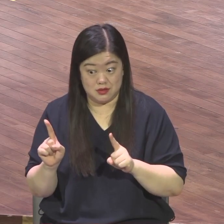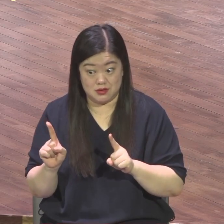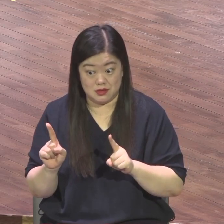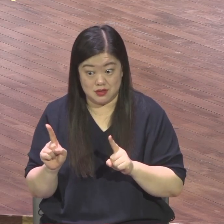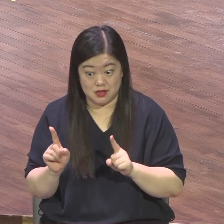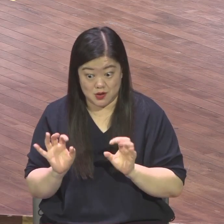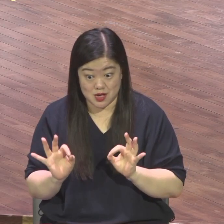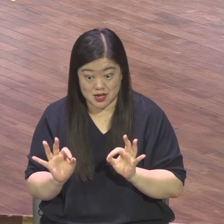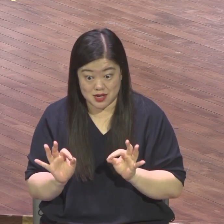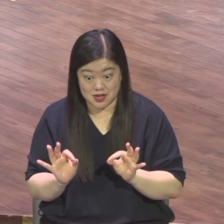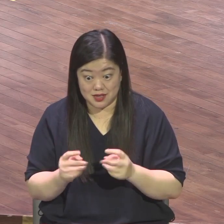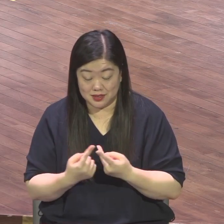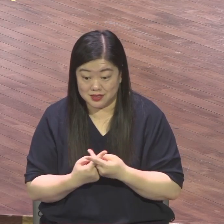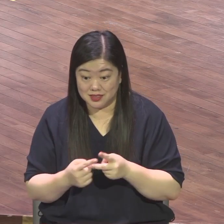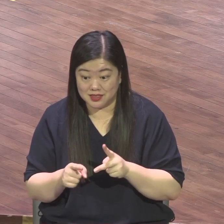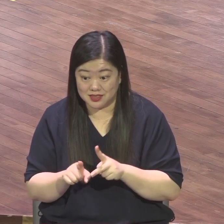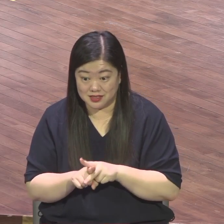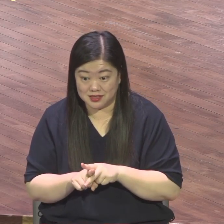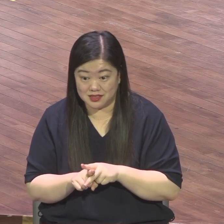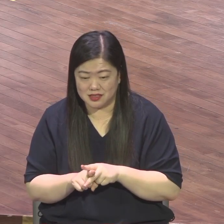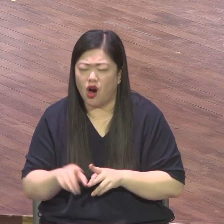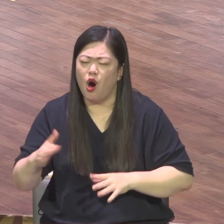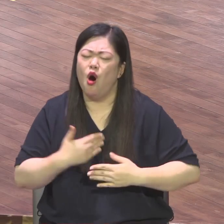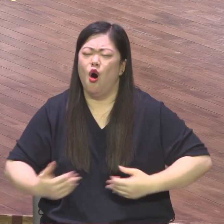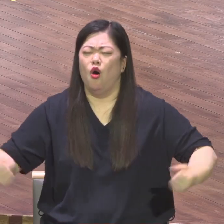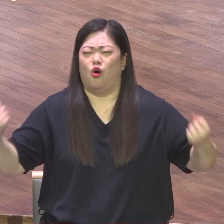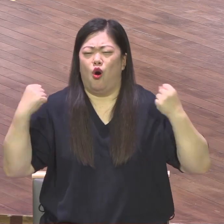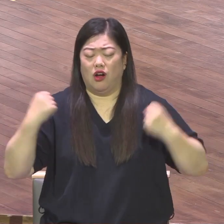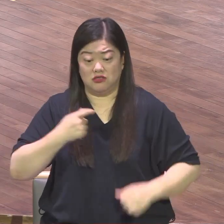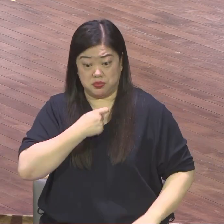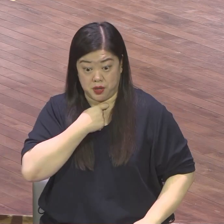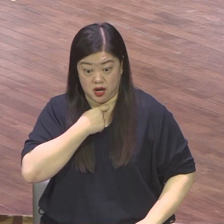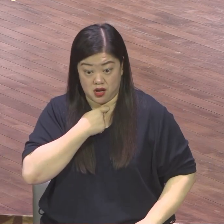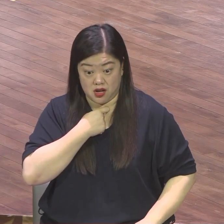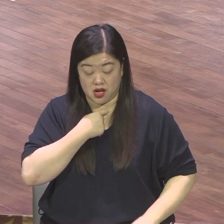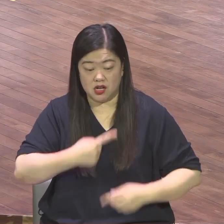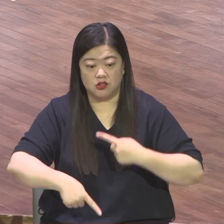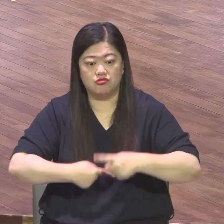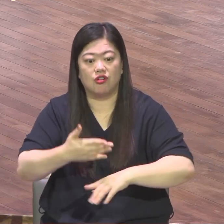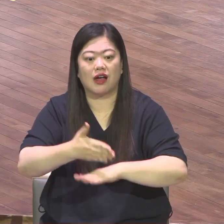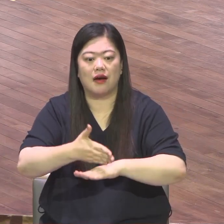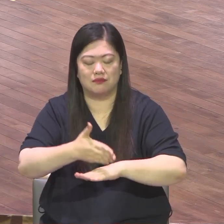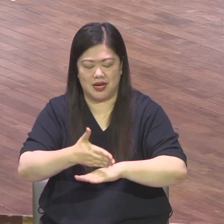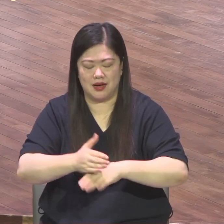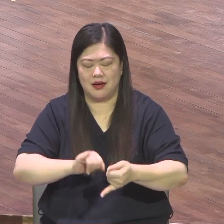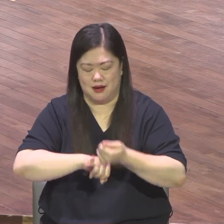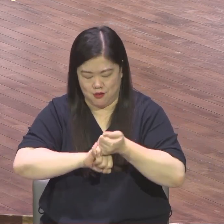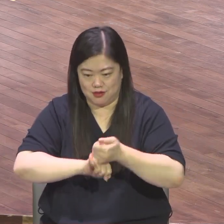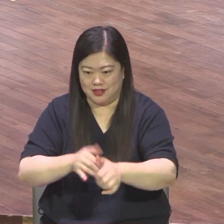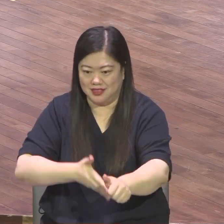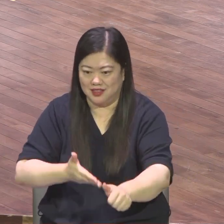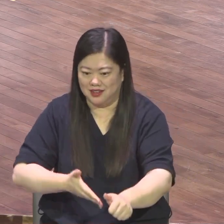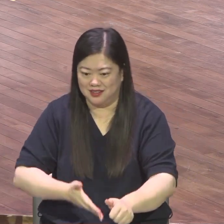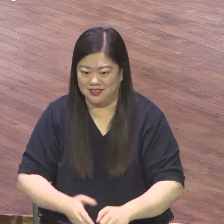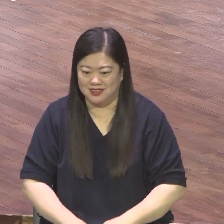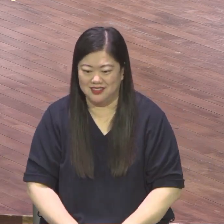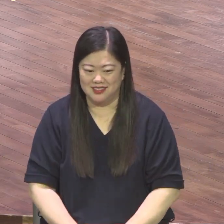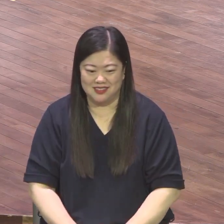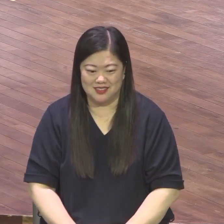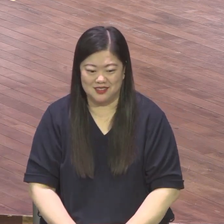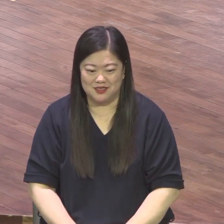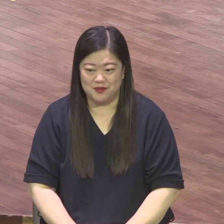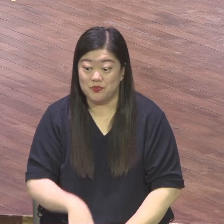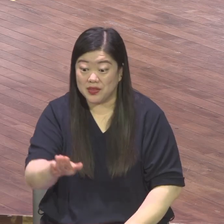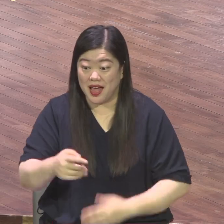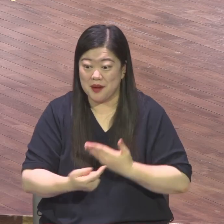아멘. 내가 좀, 나도 좀 건강하게 살면 좋겠다. 감사해 보세요. 네. 마음의 즐거움이